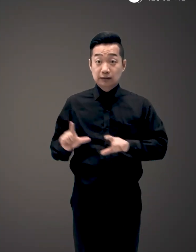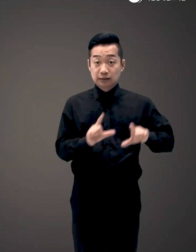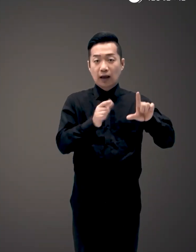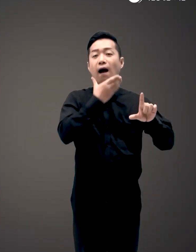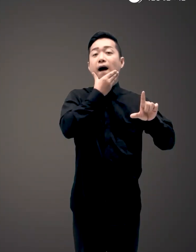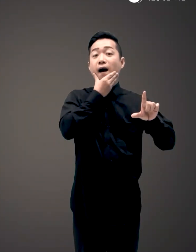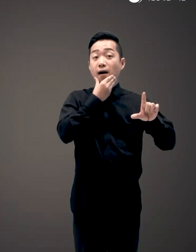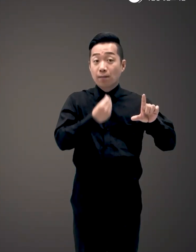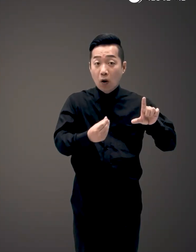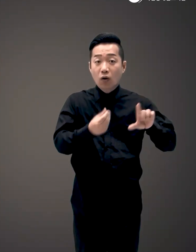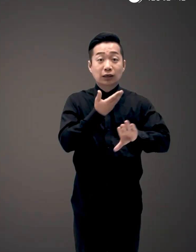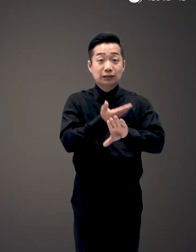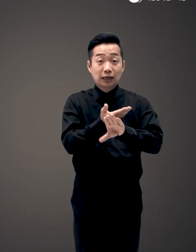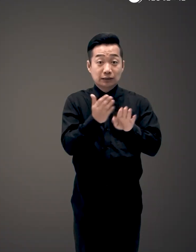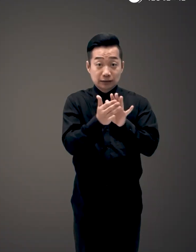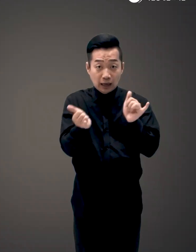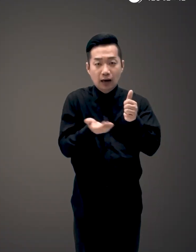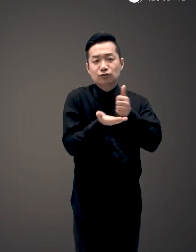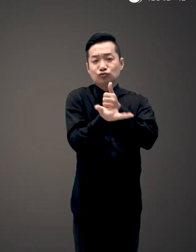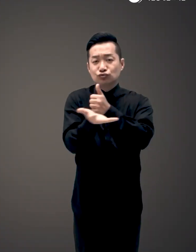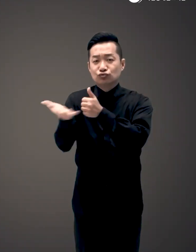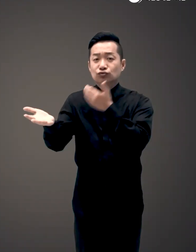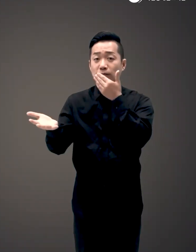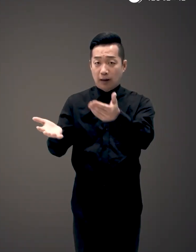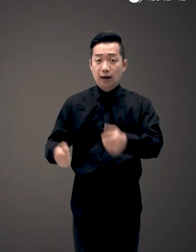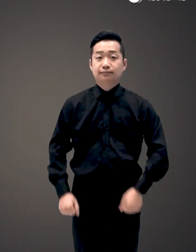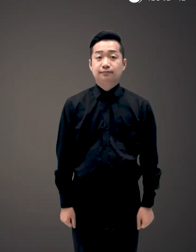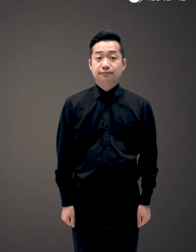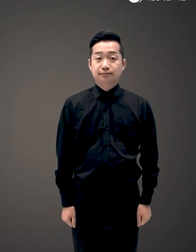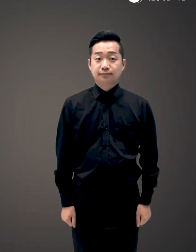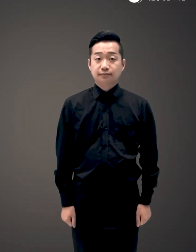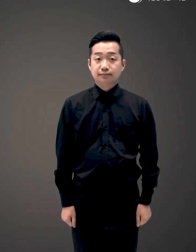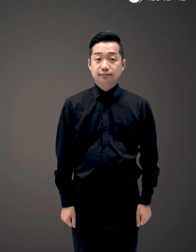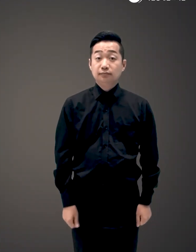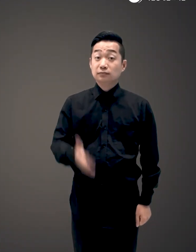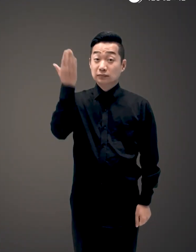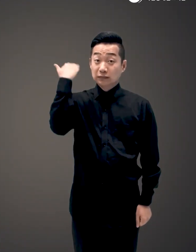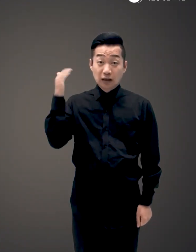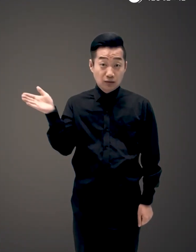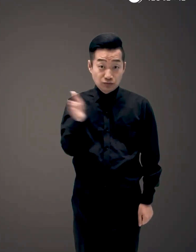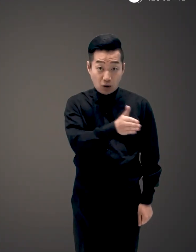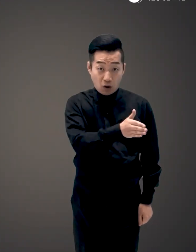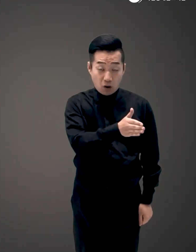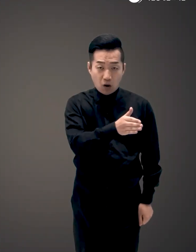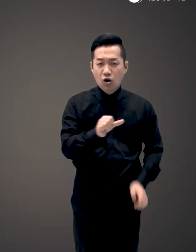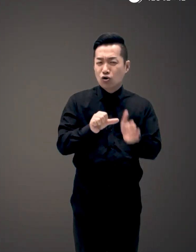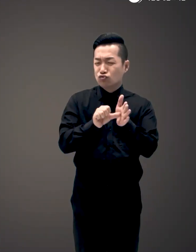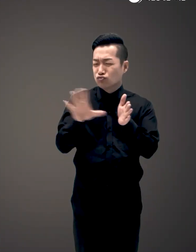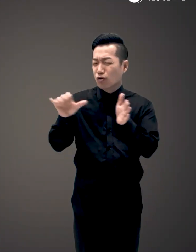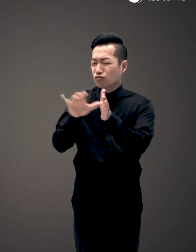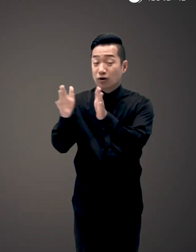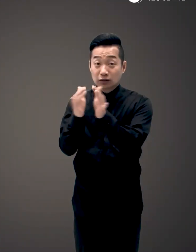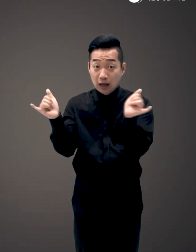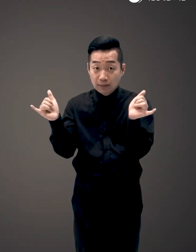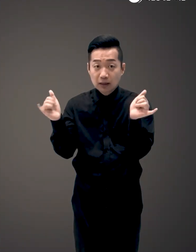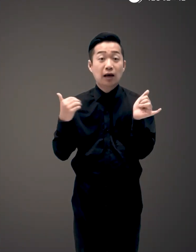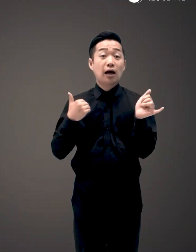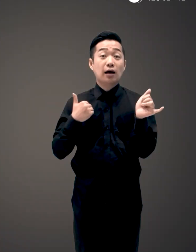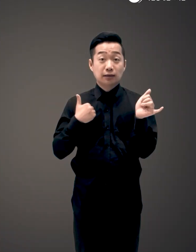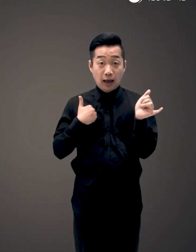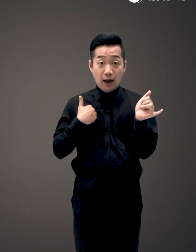누리고 있는 이 행복을 또 다른 누군가가 누릴 수 있다고 생각을 했거든요. 그리고 예전부터 많은 유명한